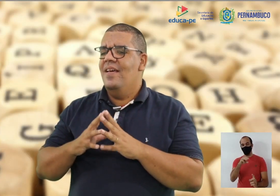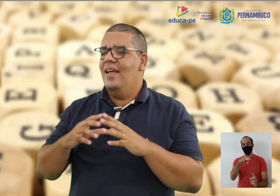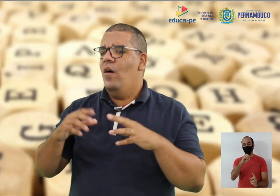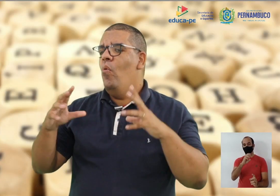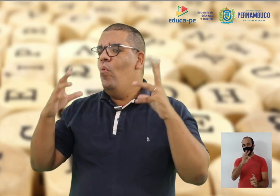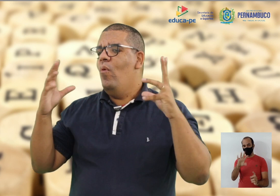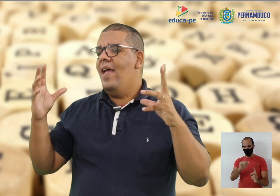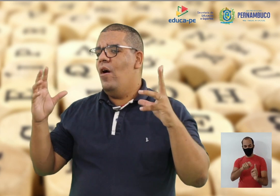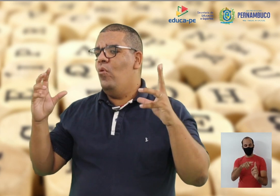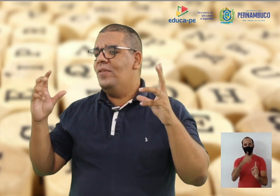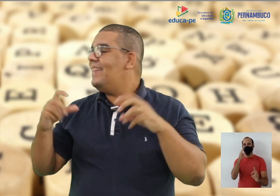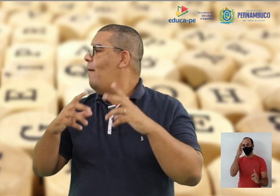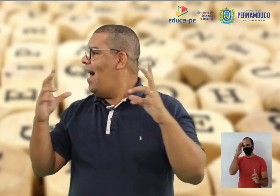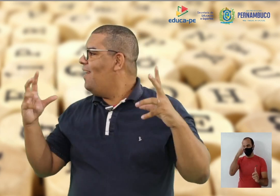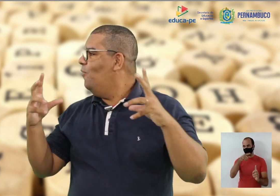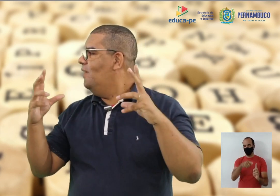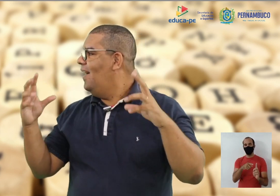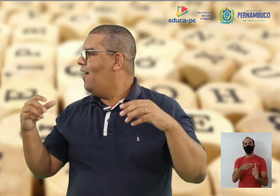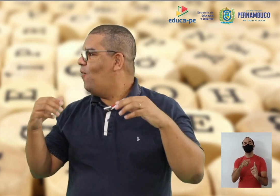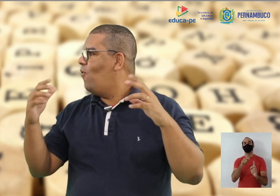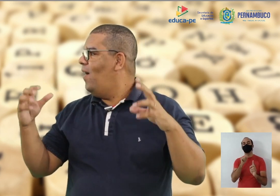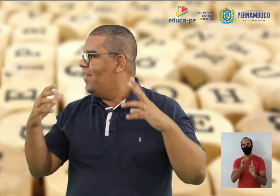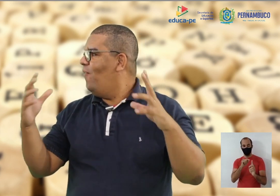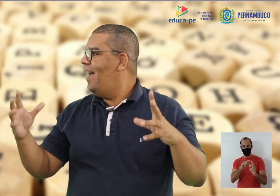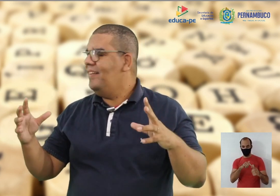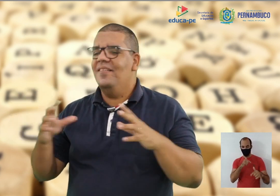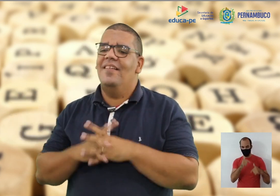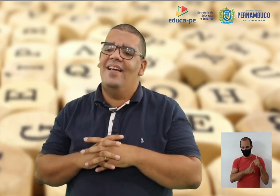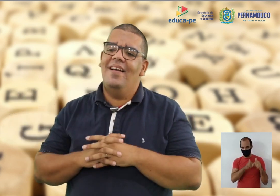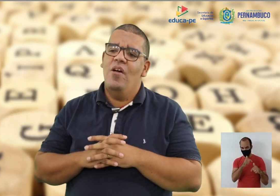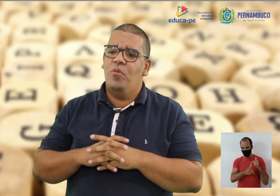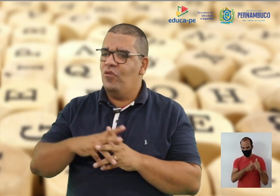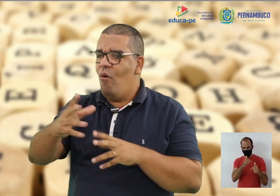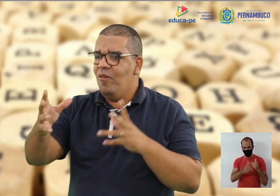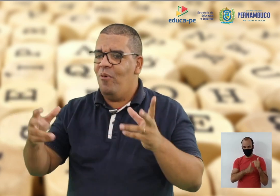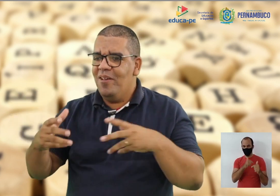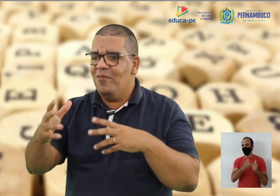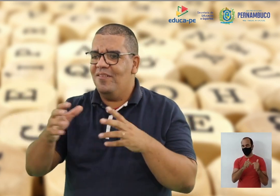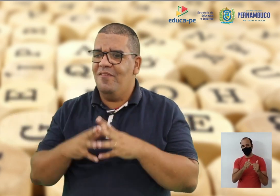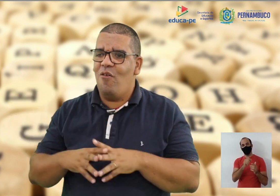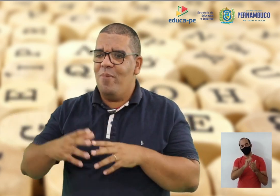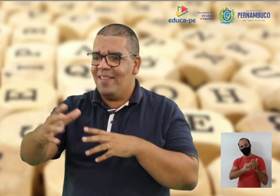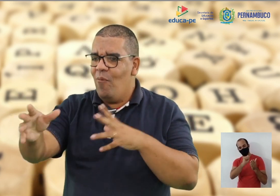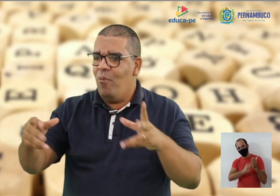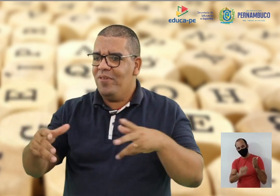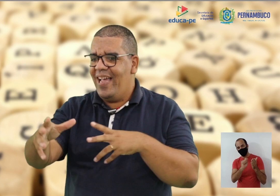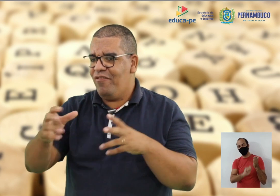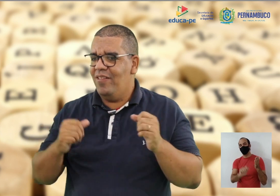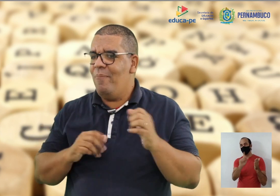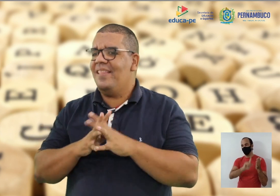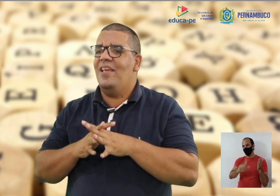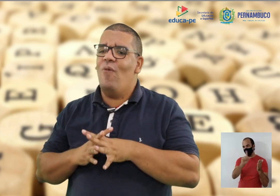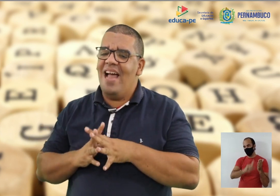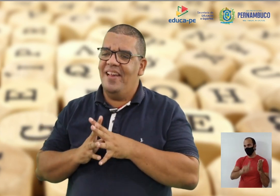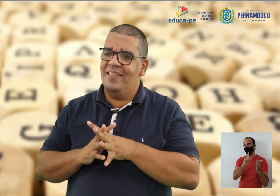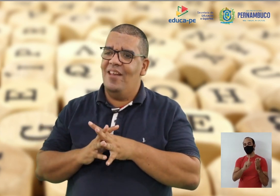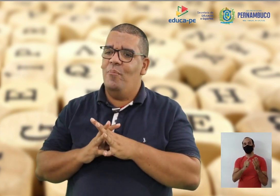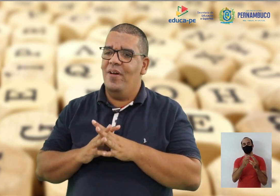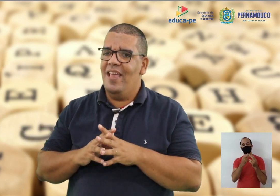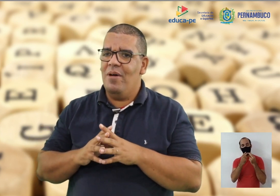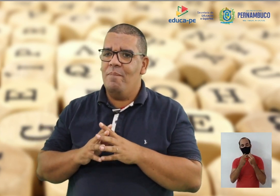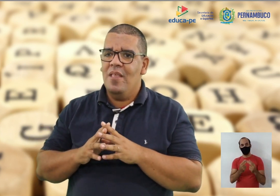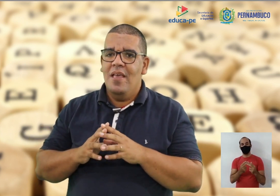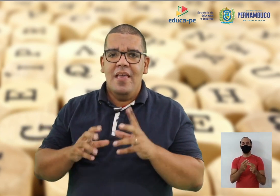dele. Um é o trabalho com a linguagem. O professor Robson pode inclusive comentar um pouco da questão da metalinguagem que